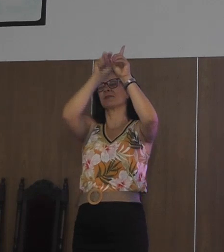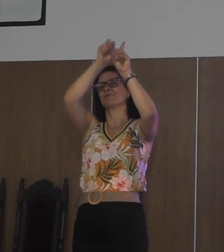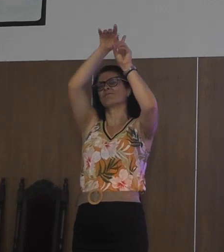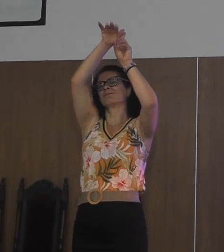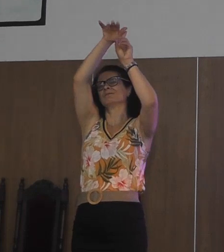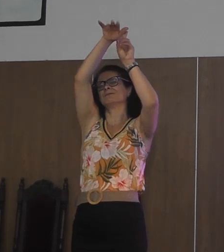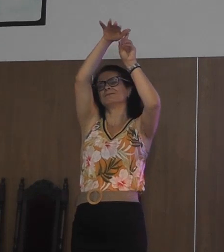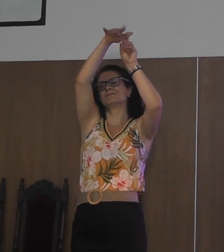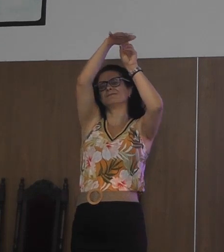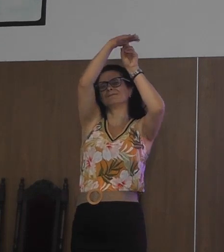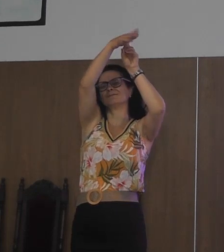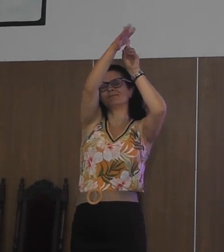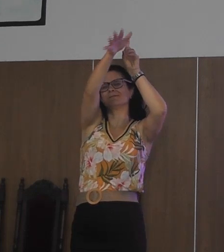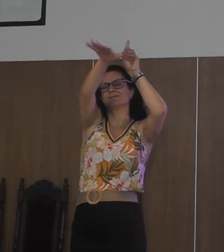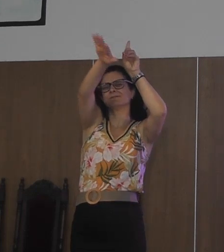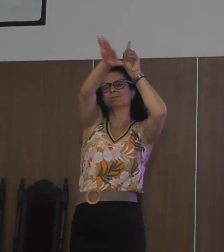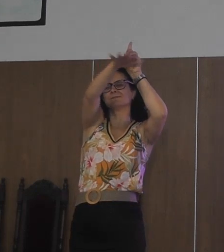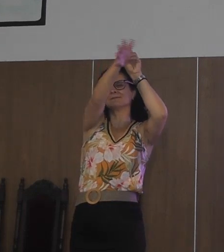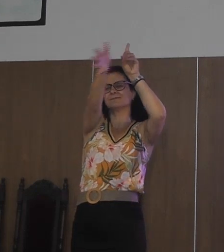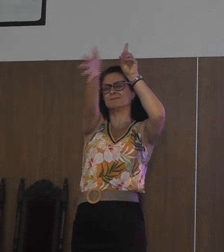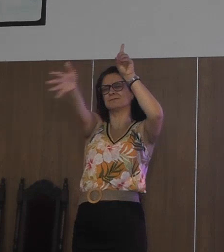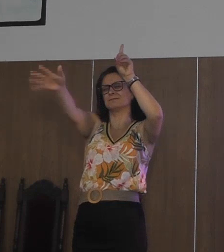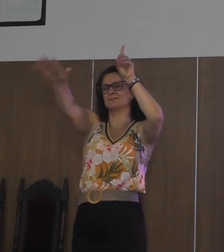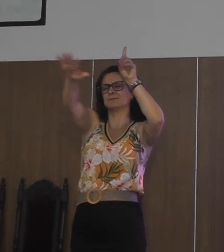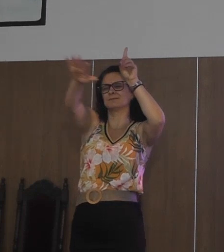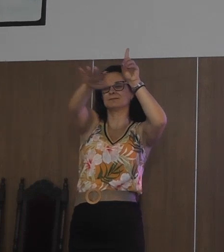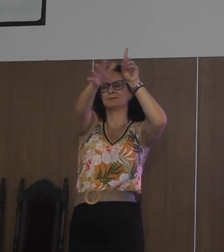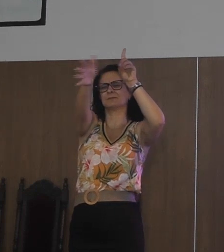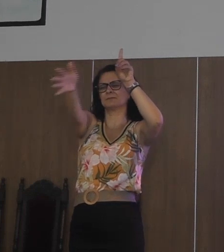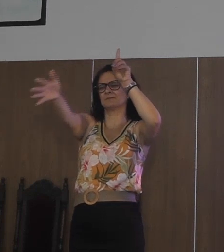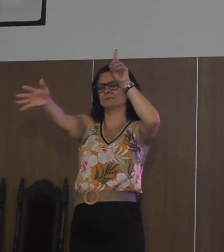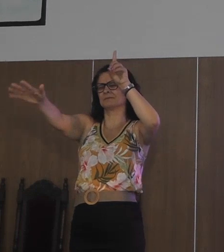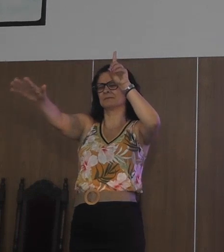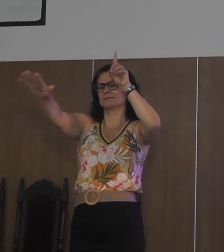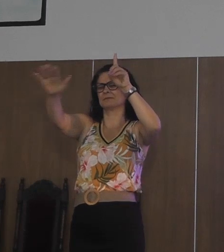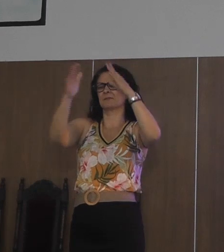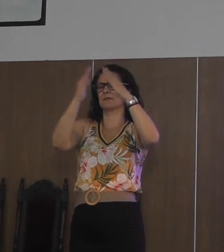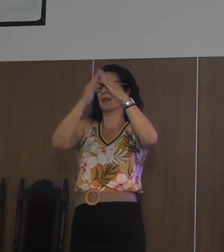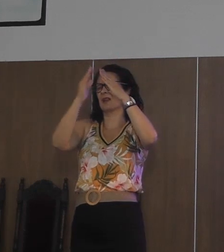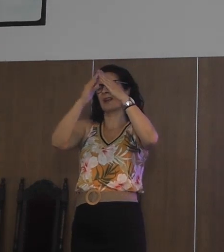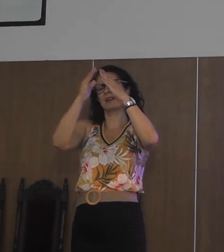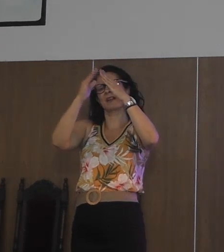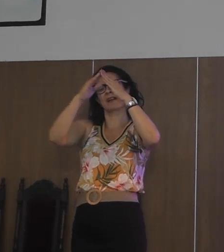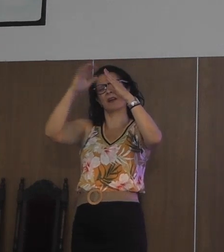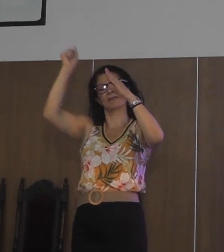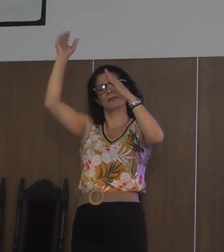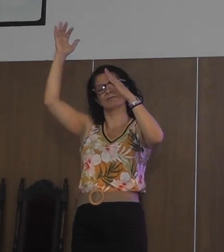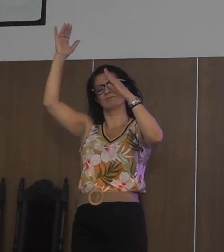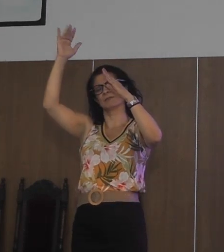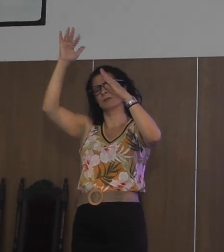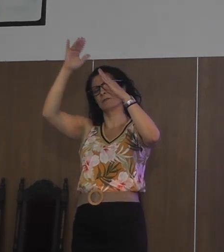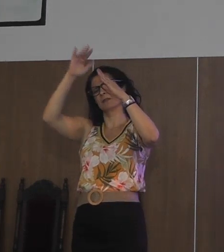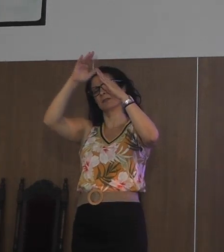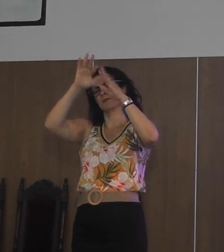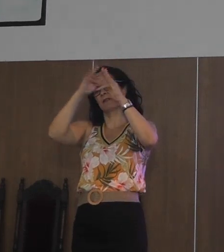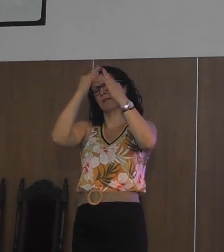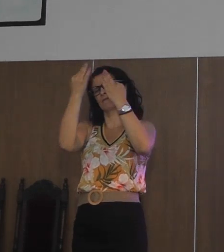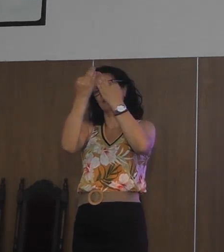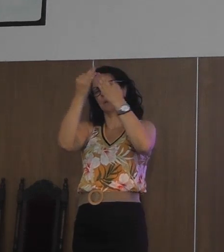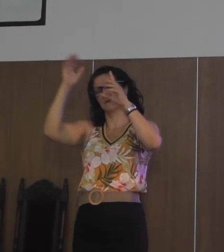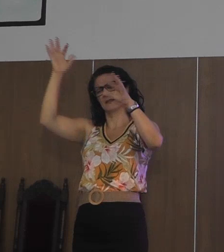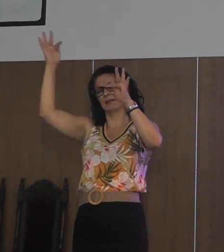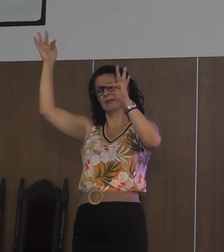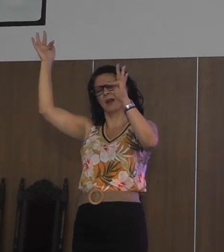Derrama ânimo sobre essa cabeça, Pai. Que amanhã ela já seja uma nova pessoa,